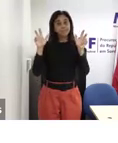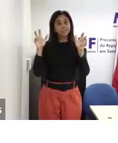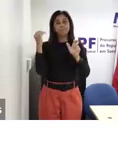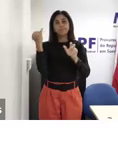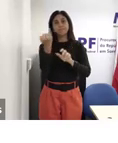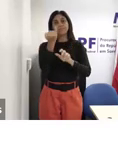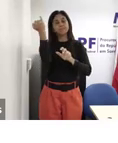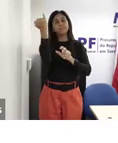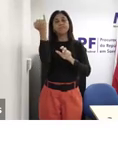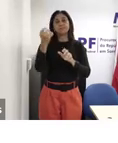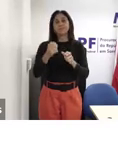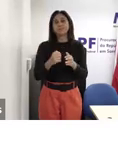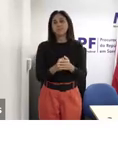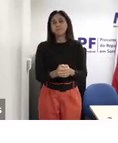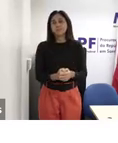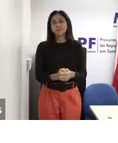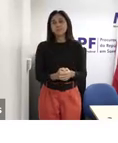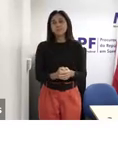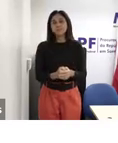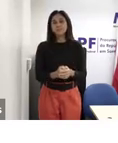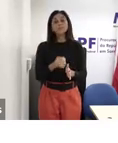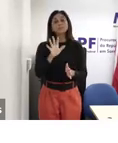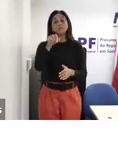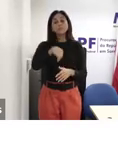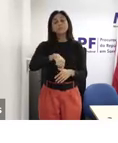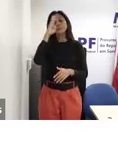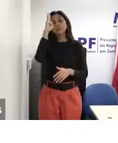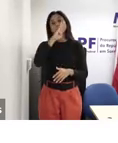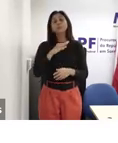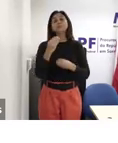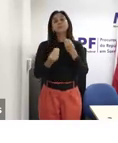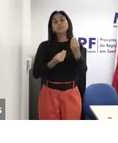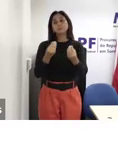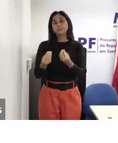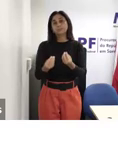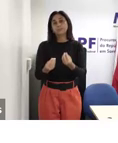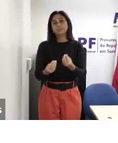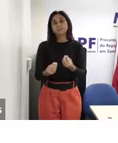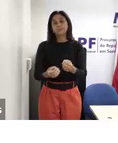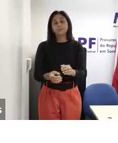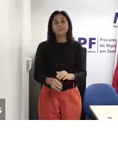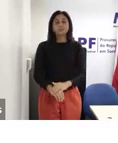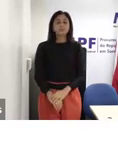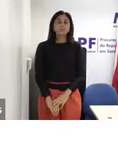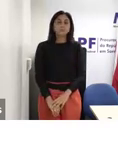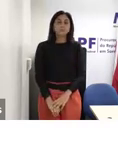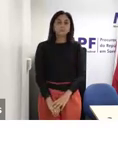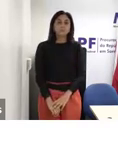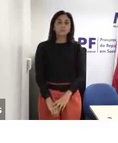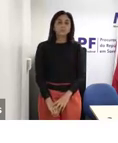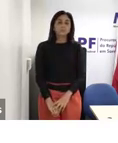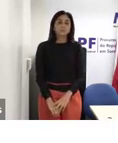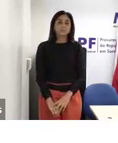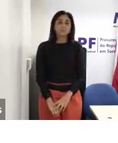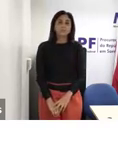m agora como é a situação no Brasil no Brasil nós